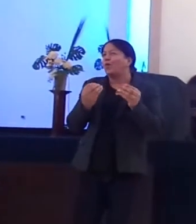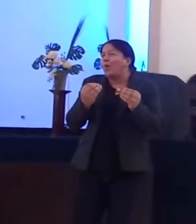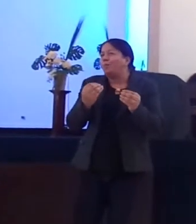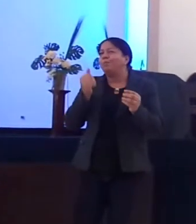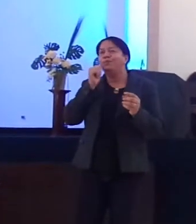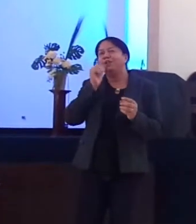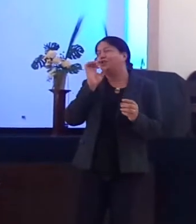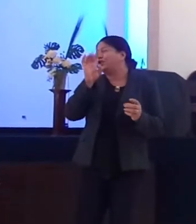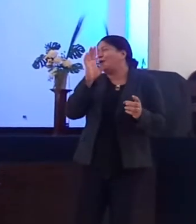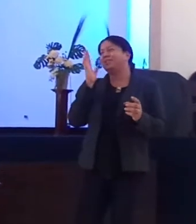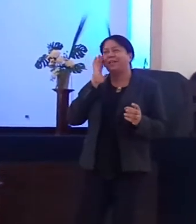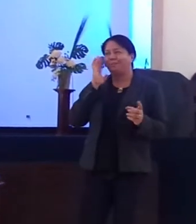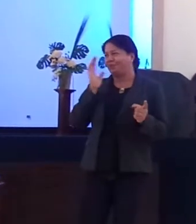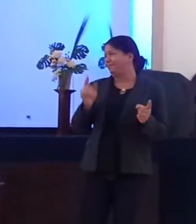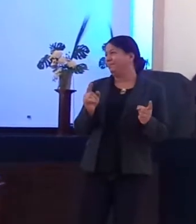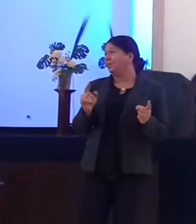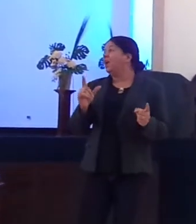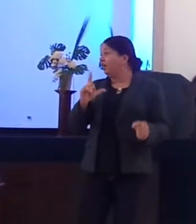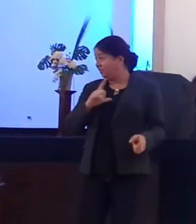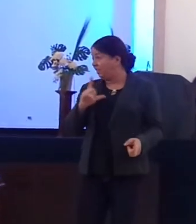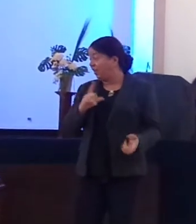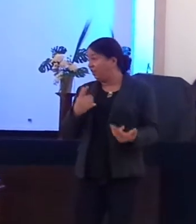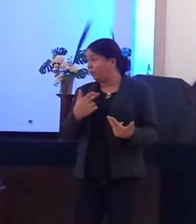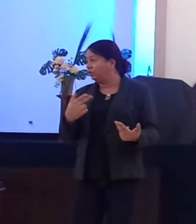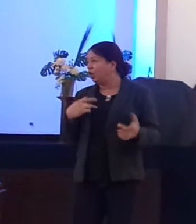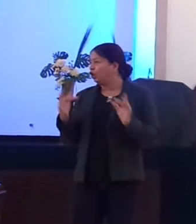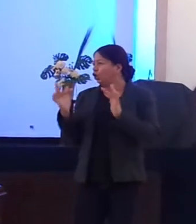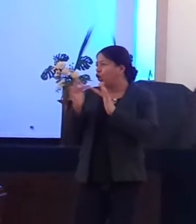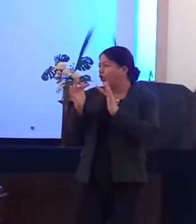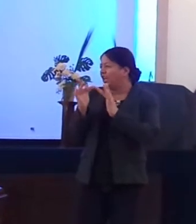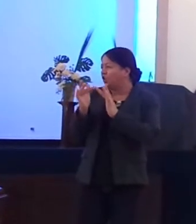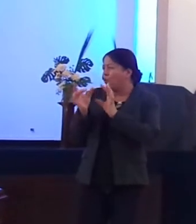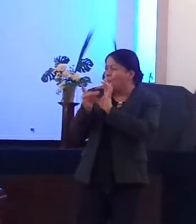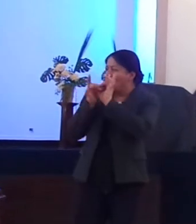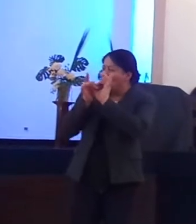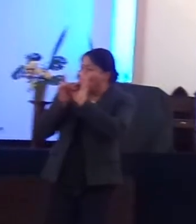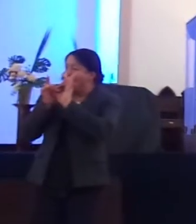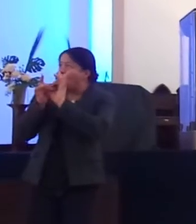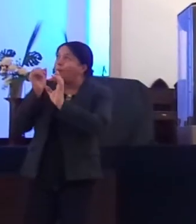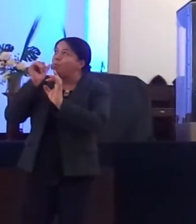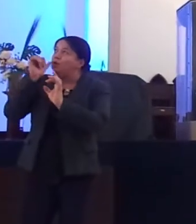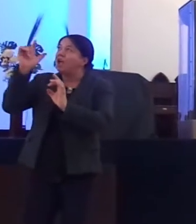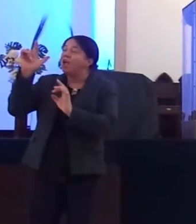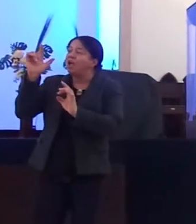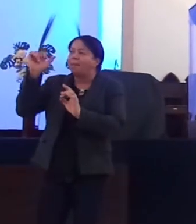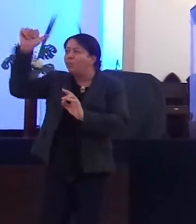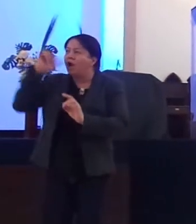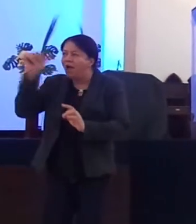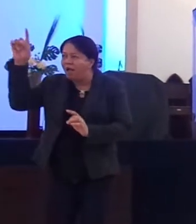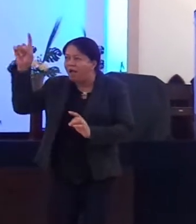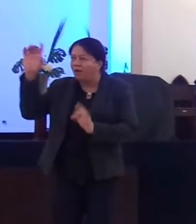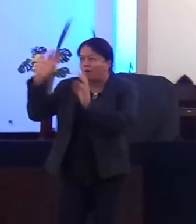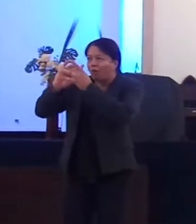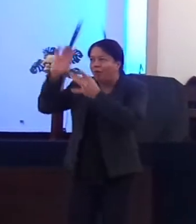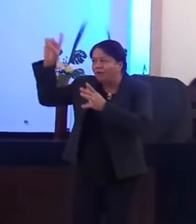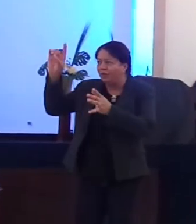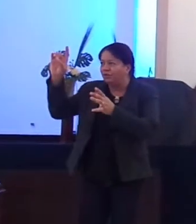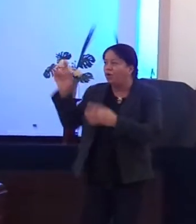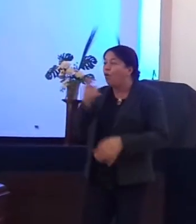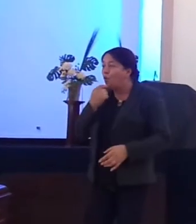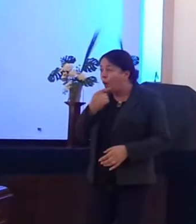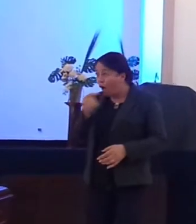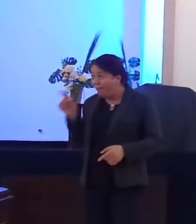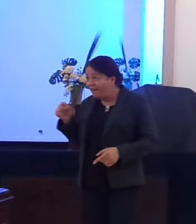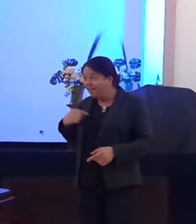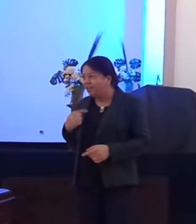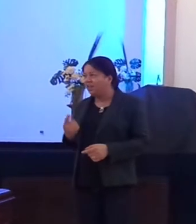si. Então, se tem alguém que tem conexão direta com Deus, é mulher. O homem é de raspão, né? Porque a mulher que